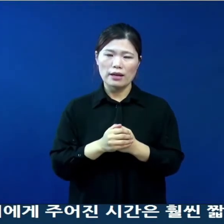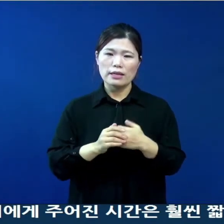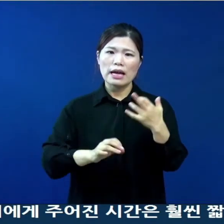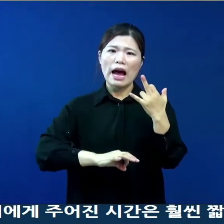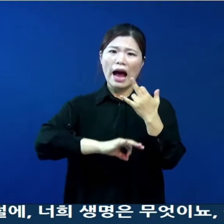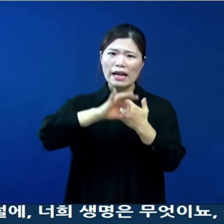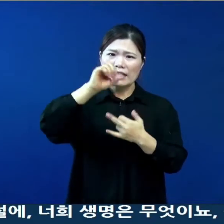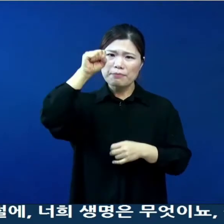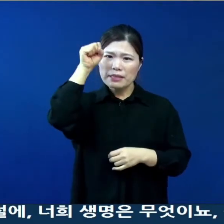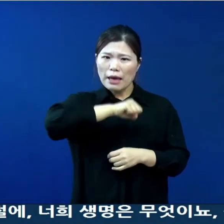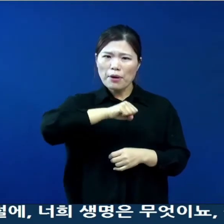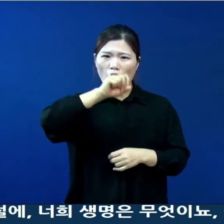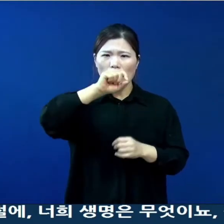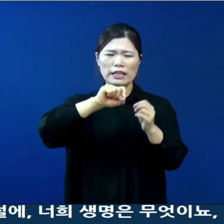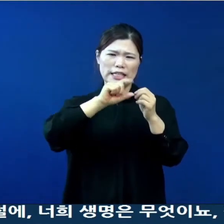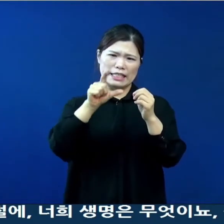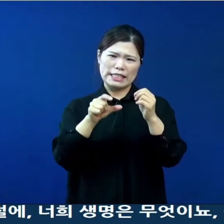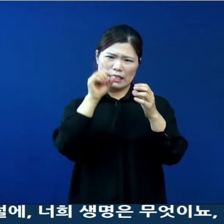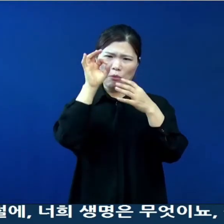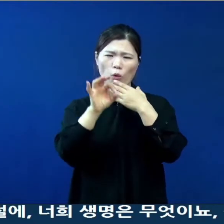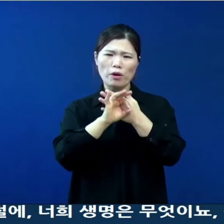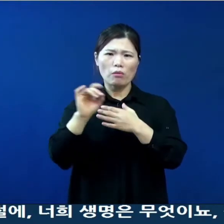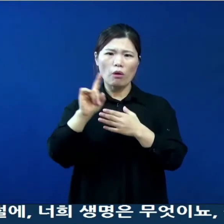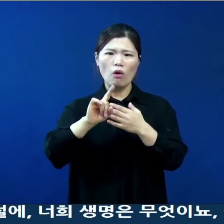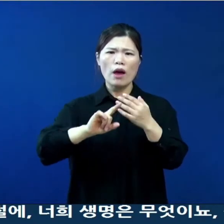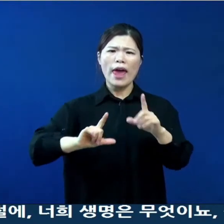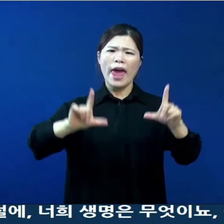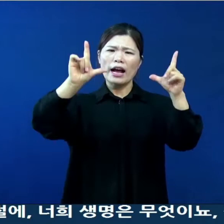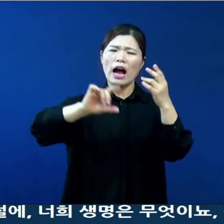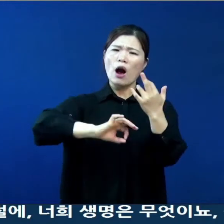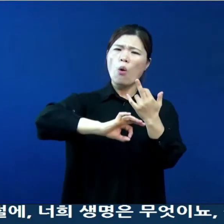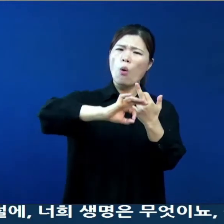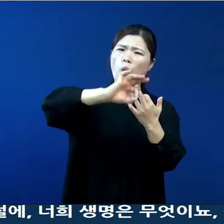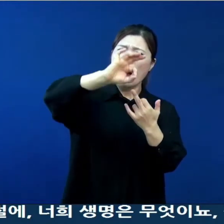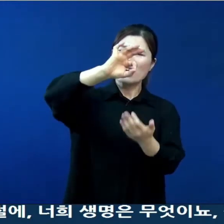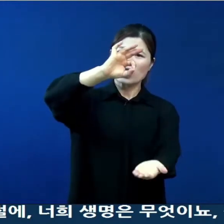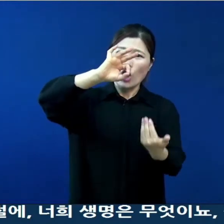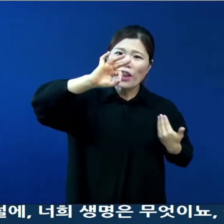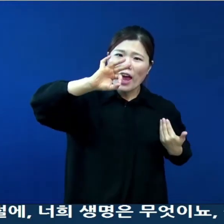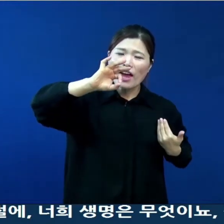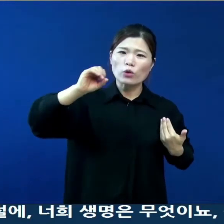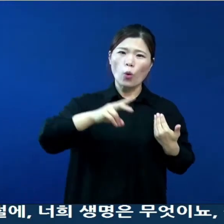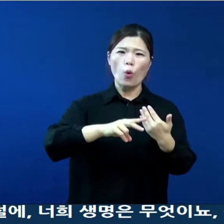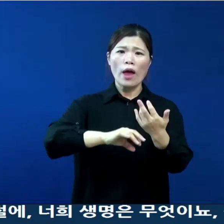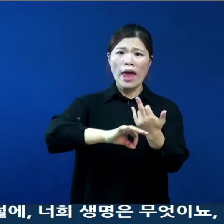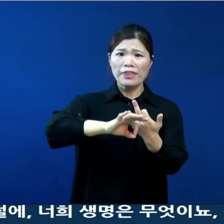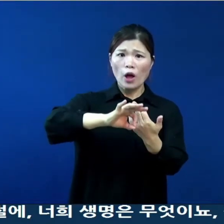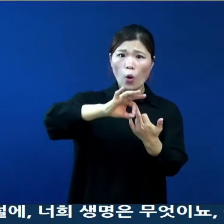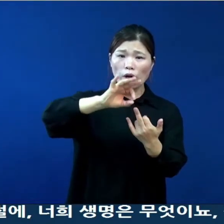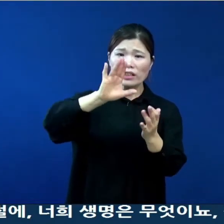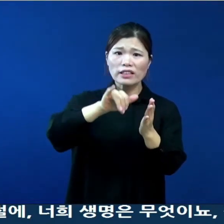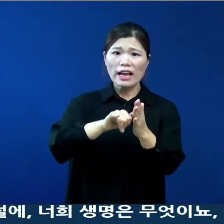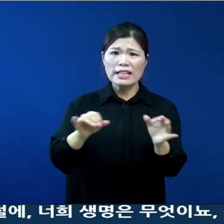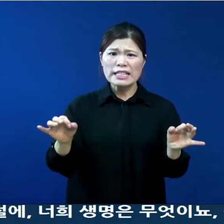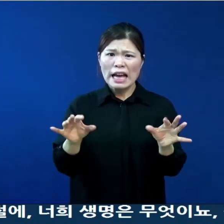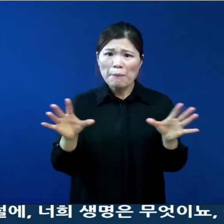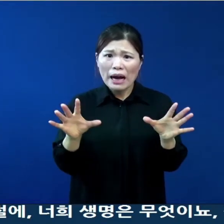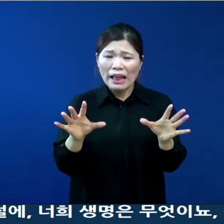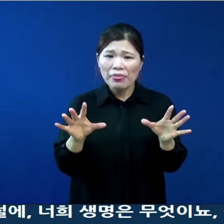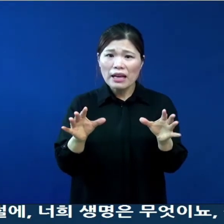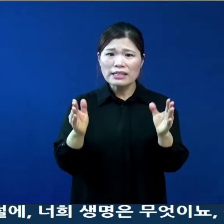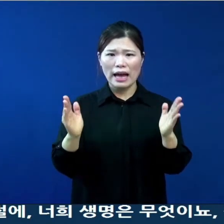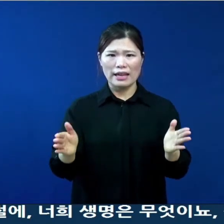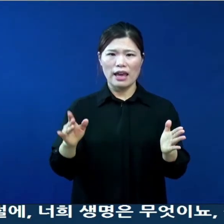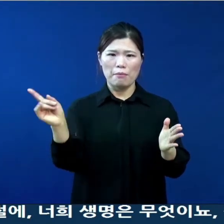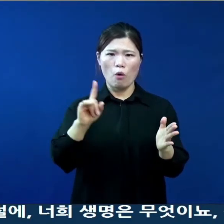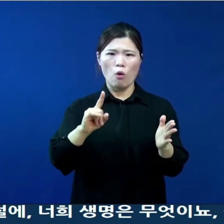새벽 이슬이라고 하는 것은 해가 중천에 떠오르기도 전에, 아니 해가 떠오르자마자 단 몇십 분 만에 언제